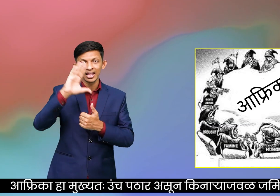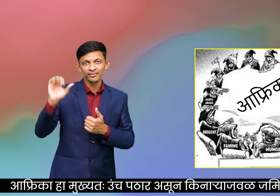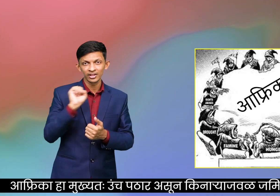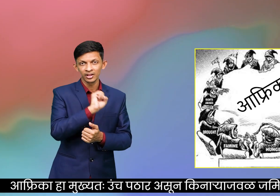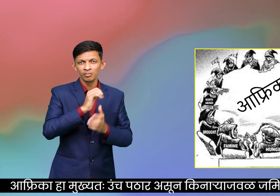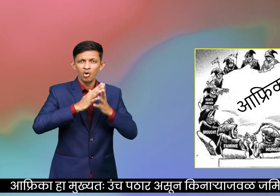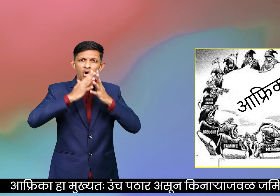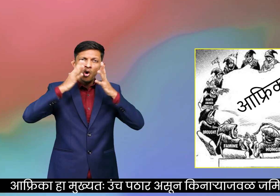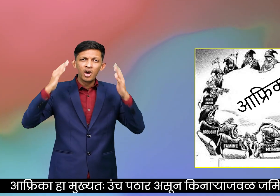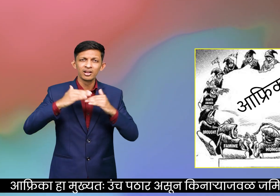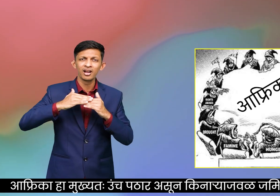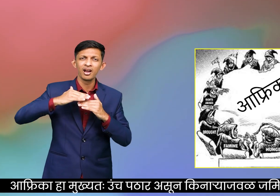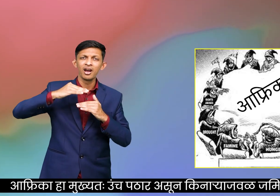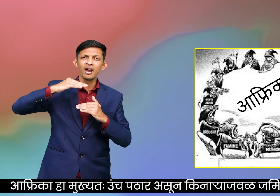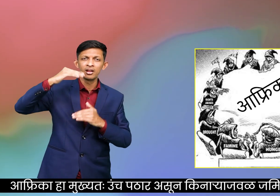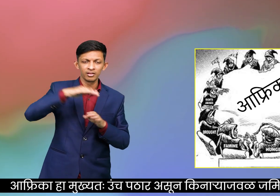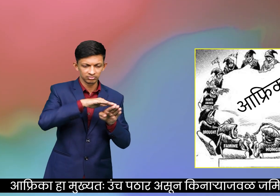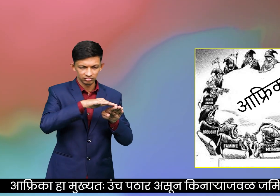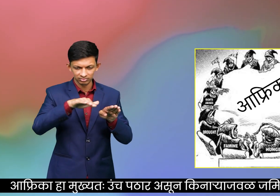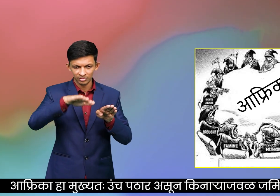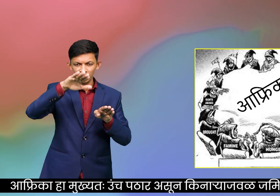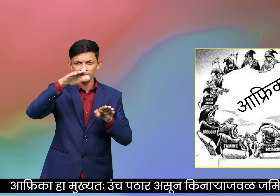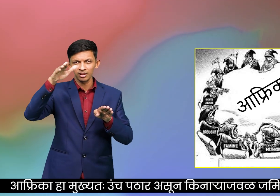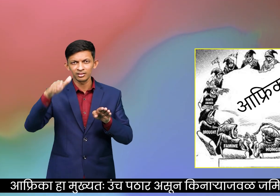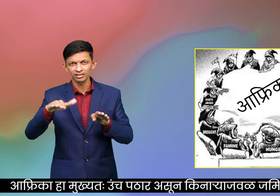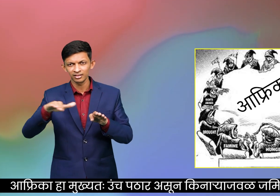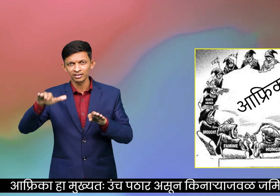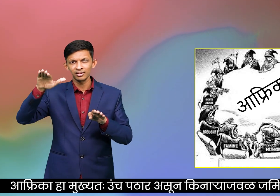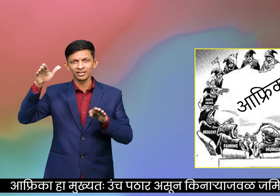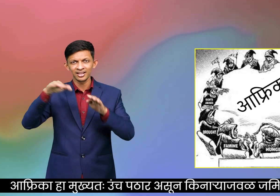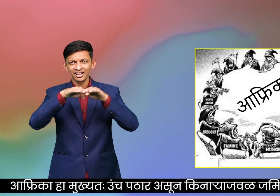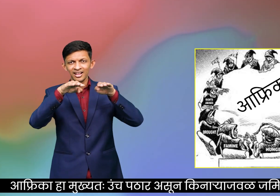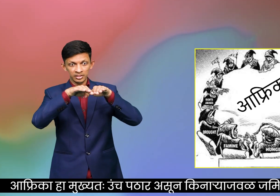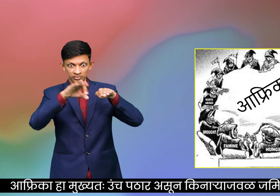आफ्रिका हा मुख्यतः उंच पठार असून किनाऱ्याजवळ जमिनीचे क्षेत्रफळ कमी आहे.